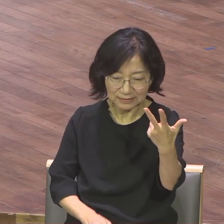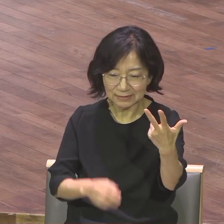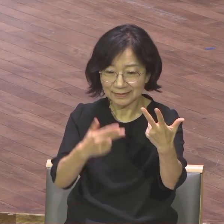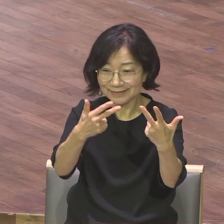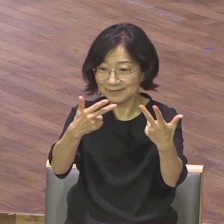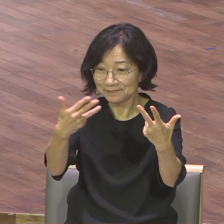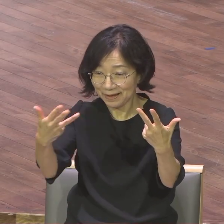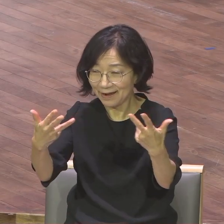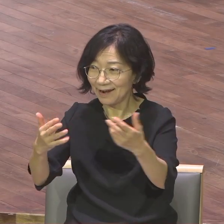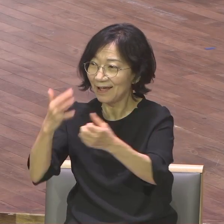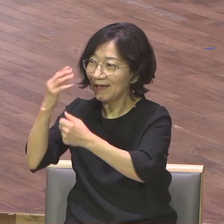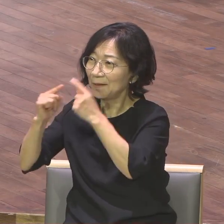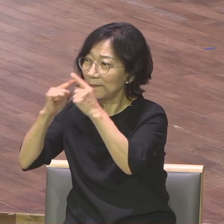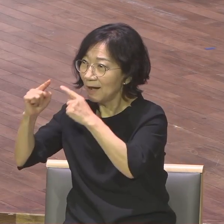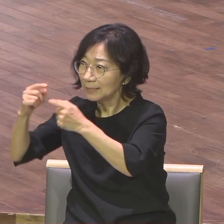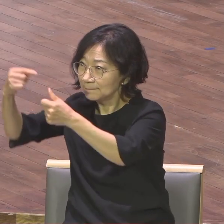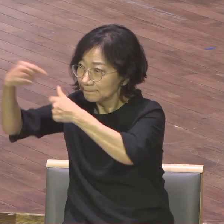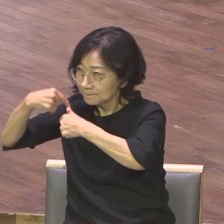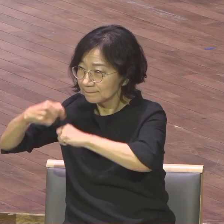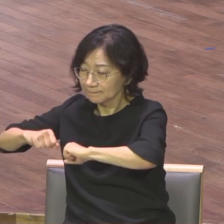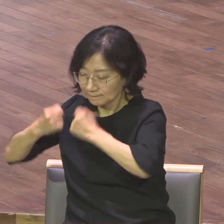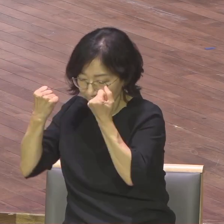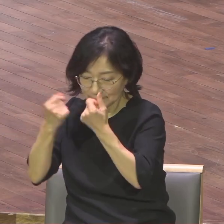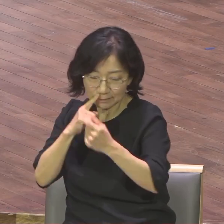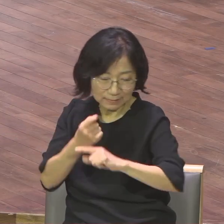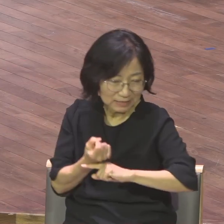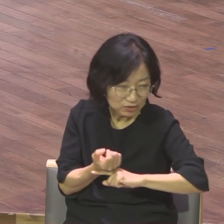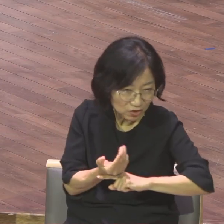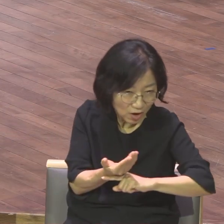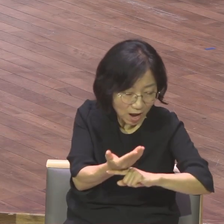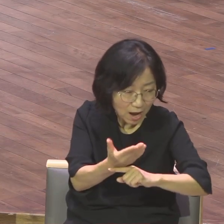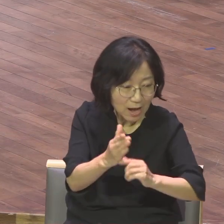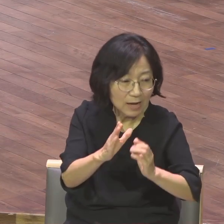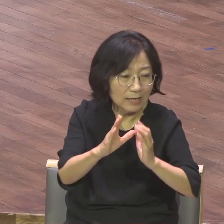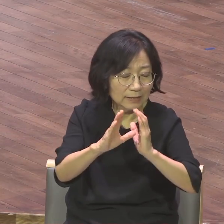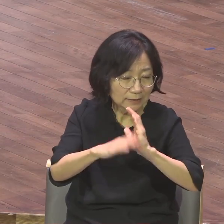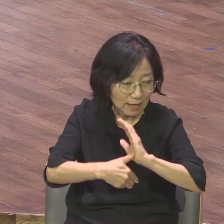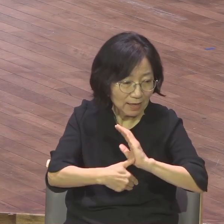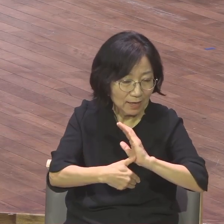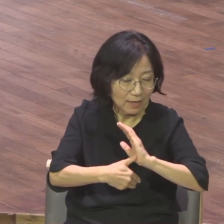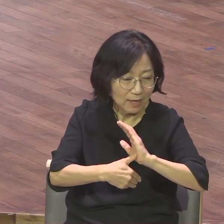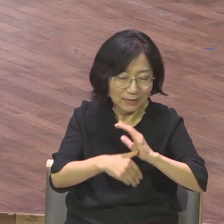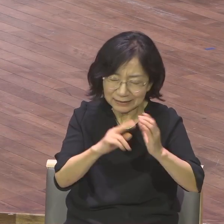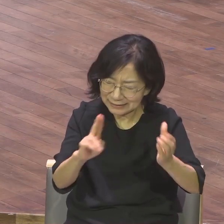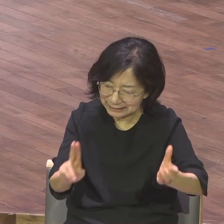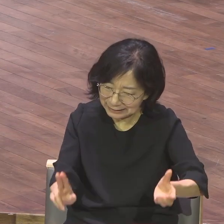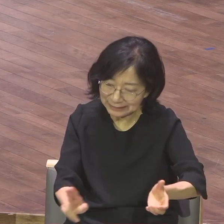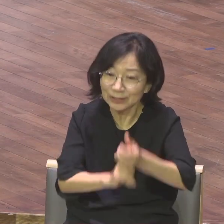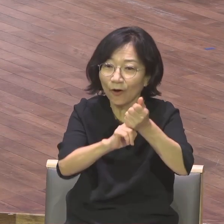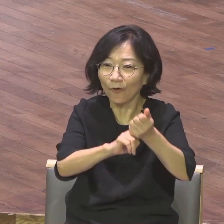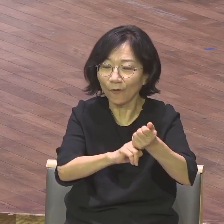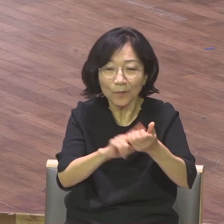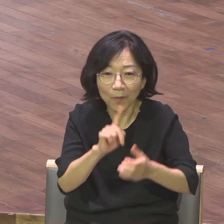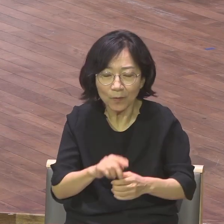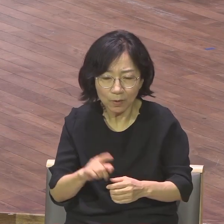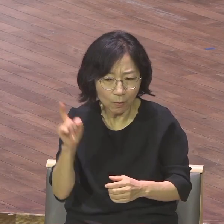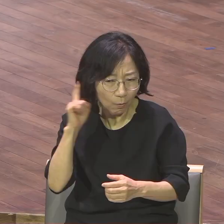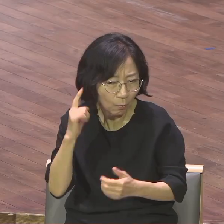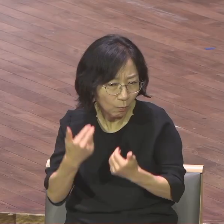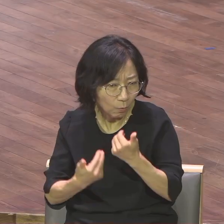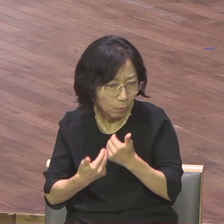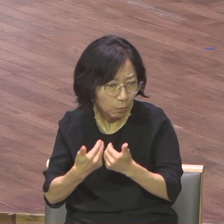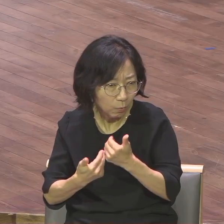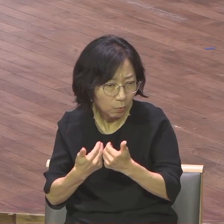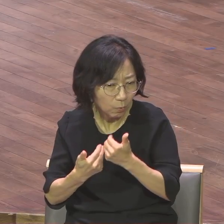말씀을 대언하게 되니까 막 기적이 일어나기 시작합니다. 에스겔이 하나님 명령을 따라서 대언할 때에 소리가 나고 움직이며